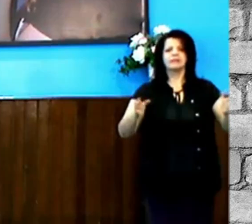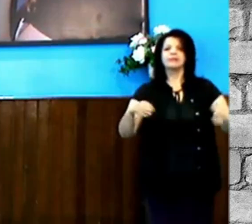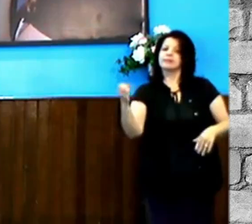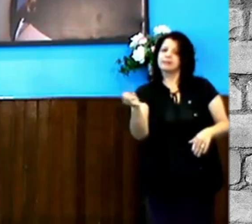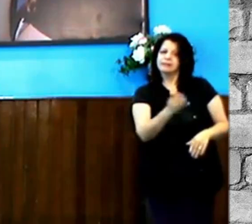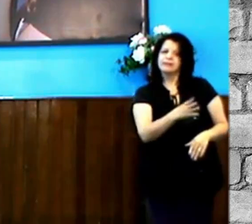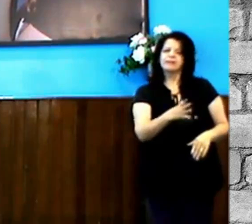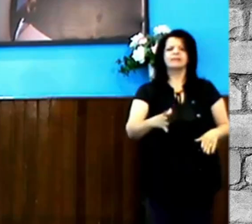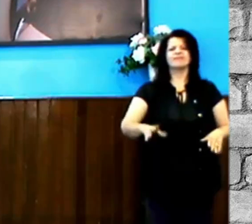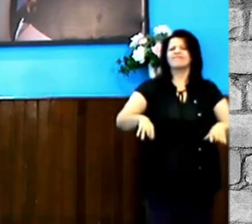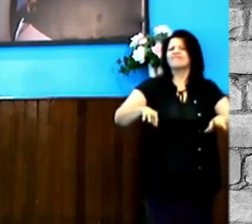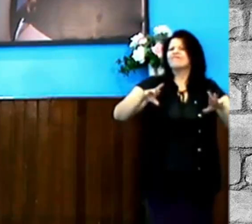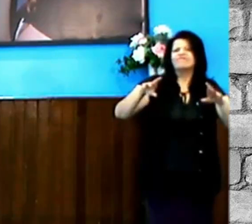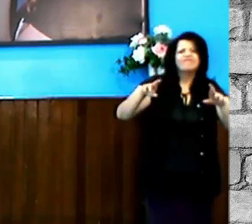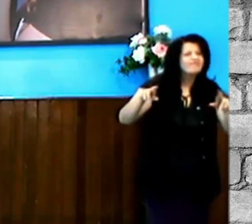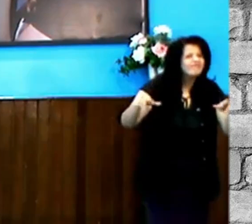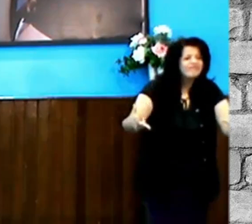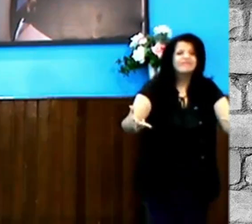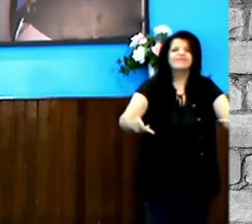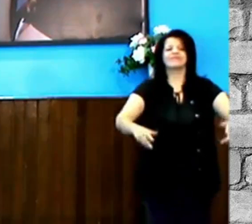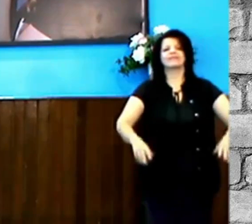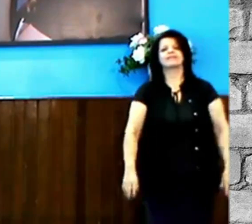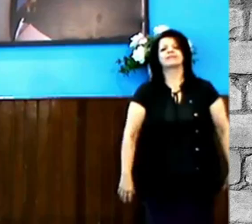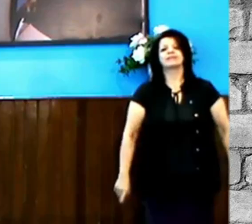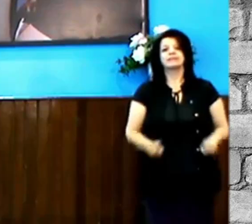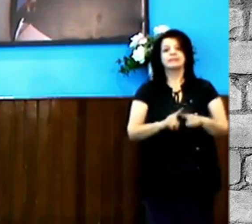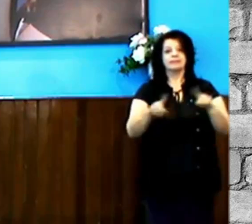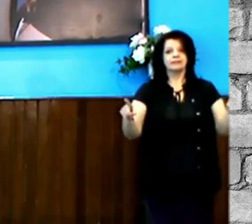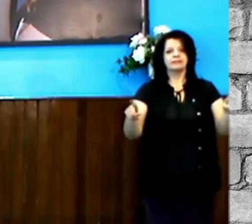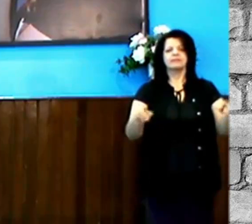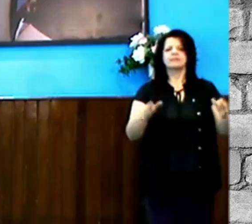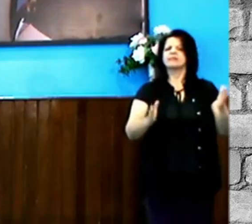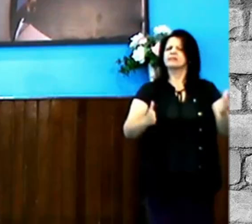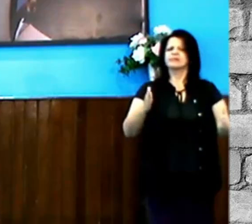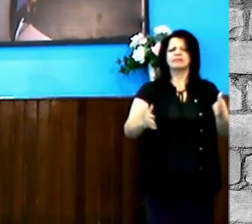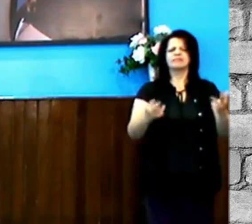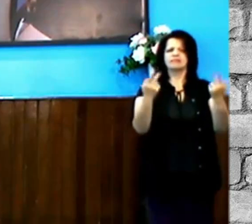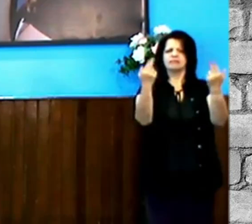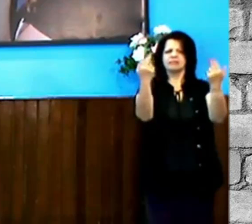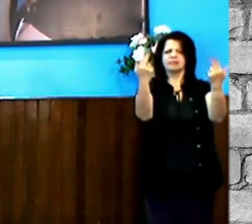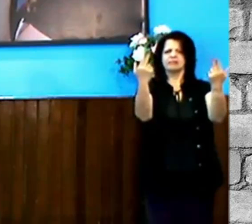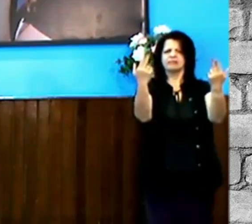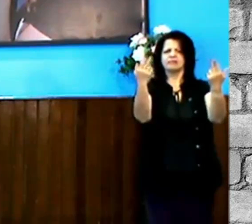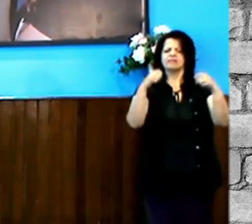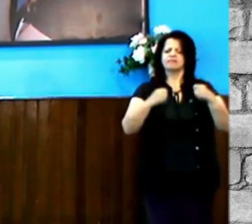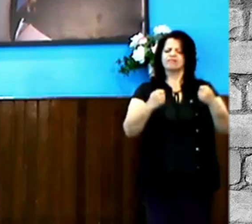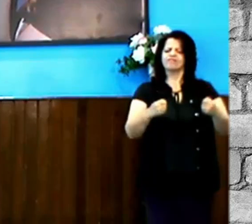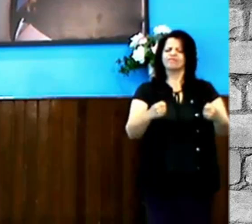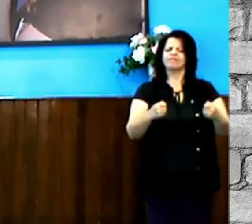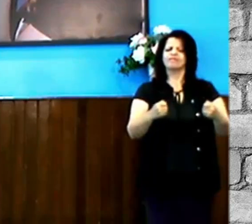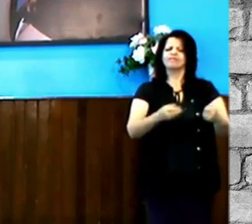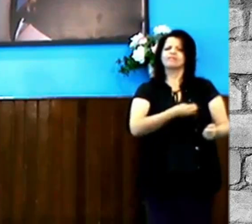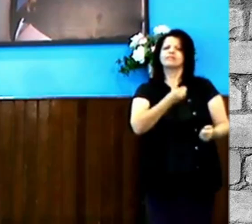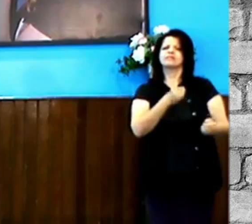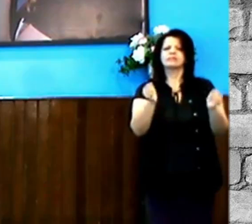um momento distinto, um momento atípico, um momento diferente. Mas é um momento em que nós igualmente precisamos viver